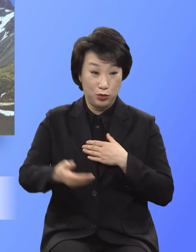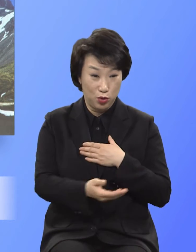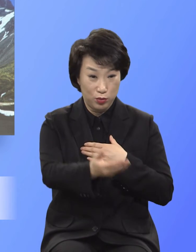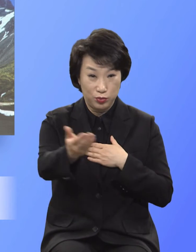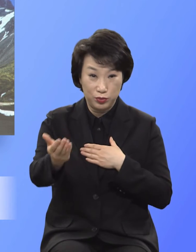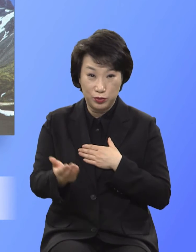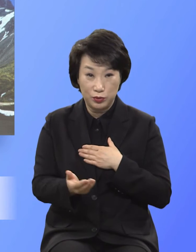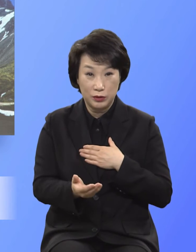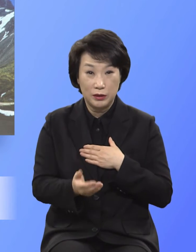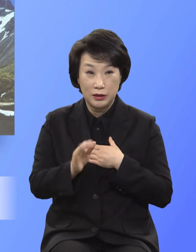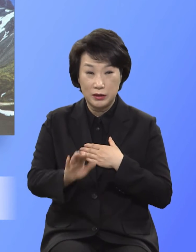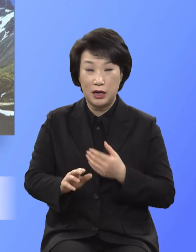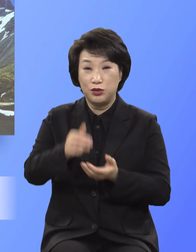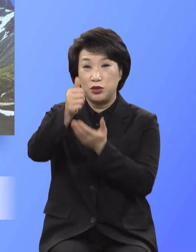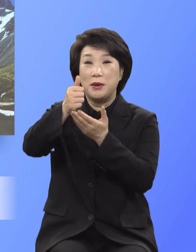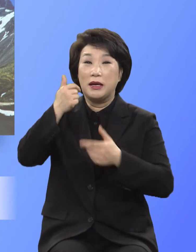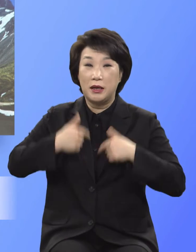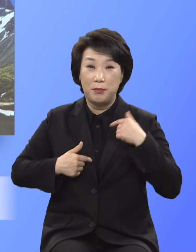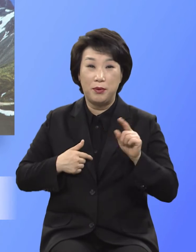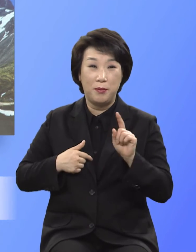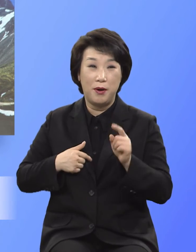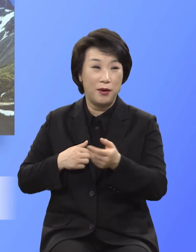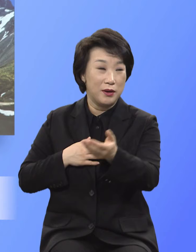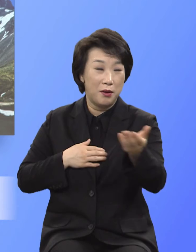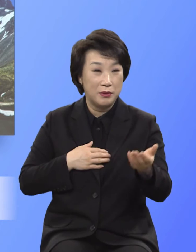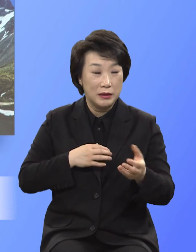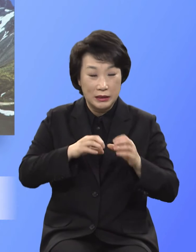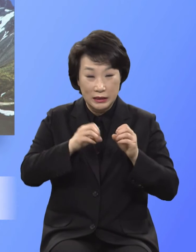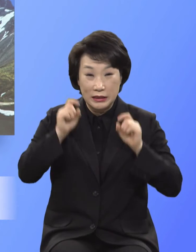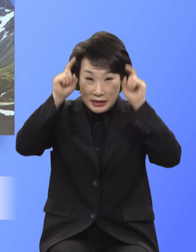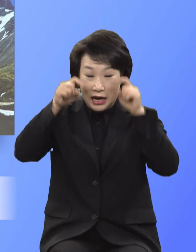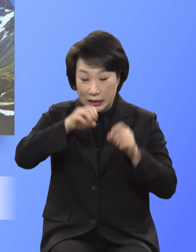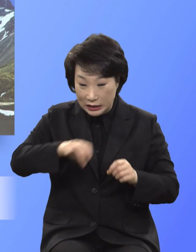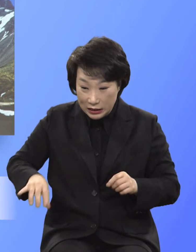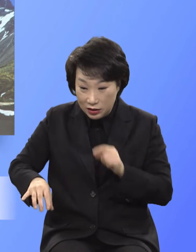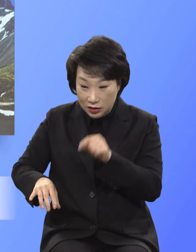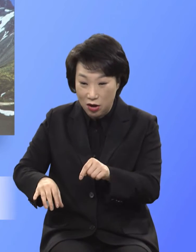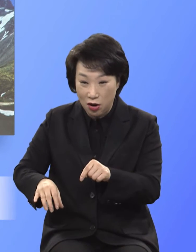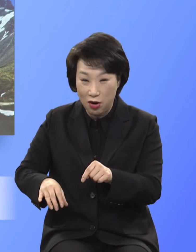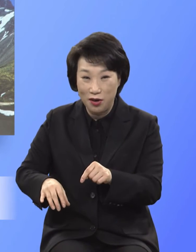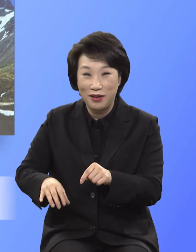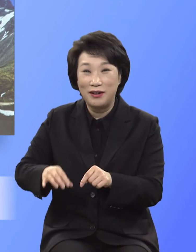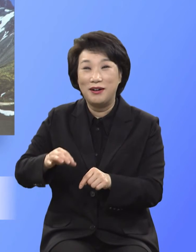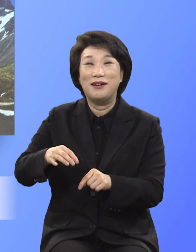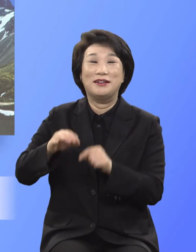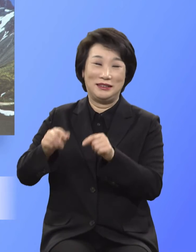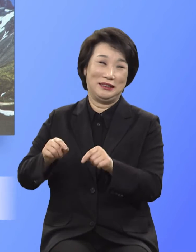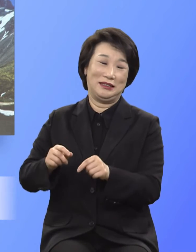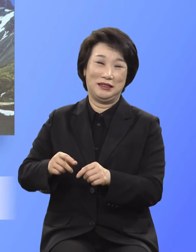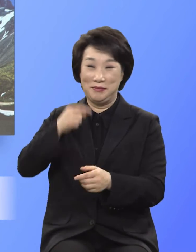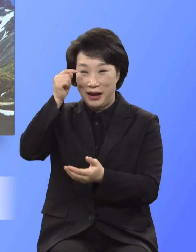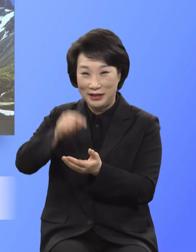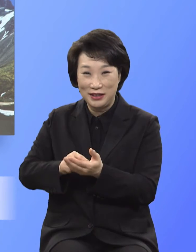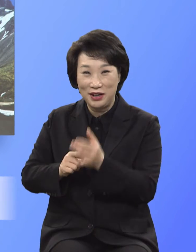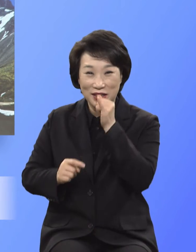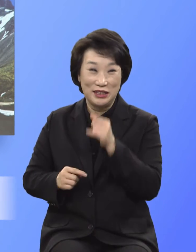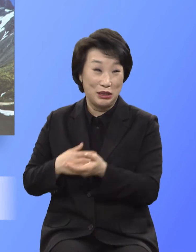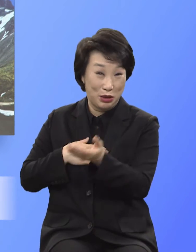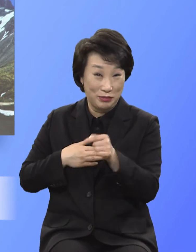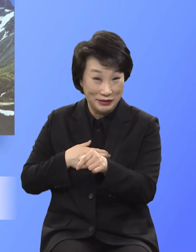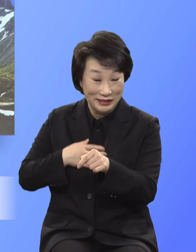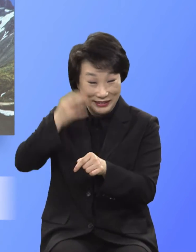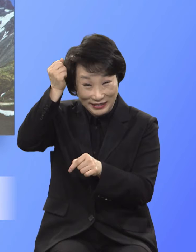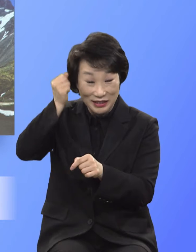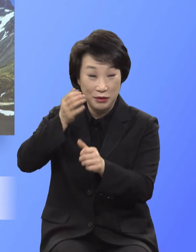여러분, 주님의 기쁨은 잃은 양을 찾는 데 있다는 사실을 절대